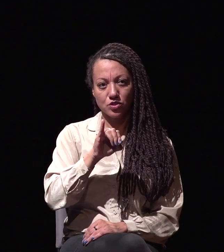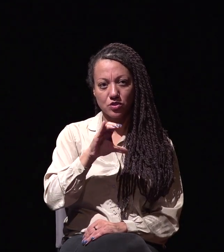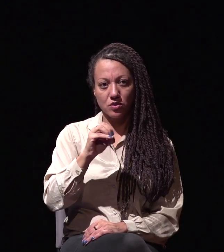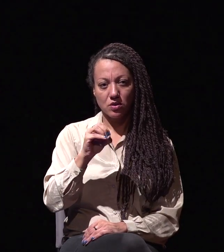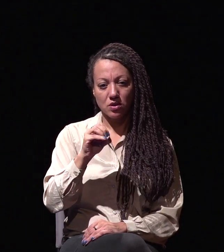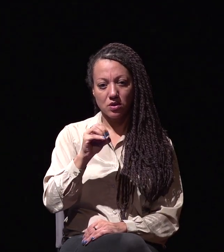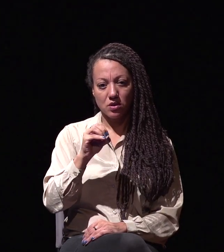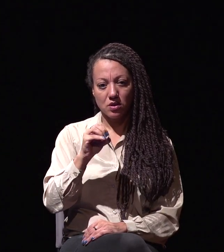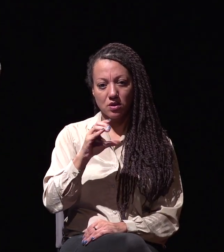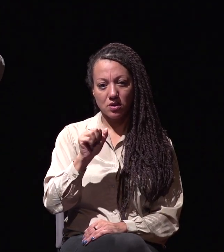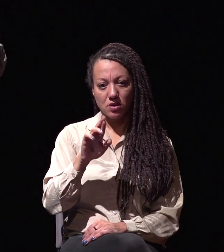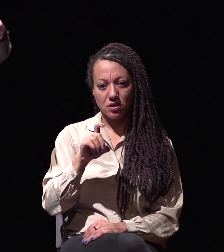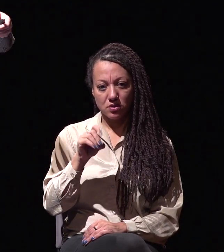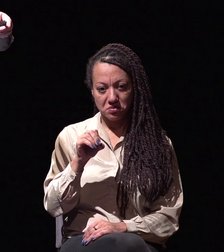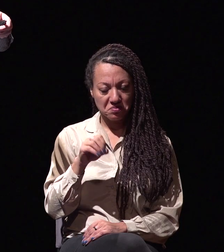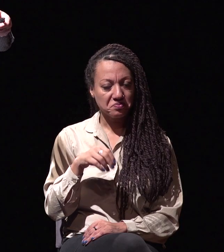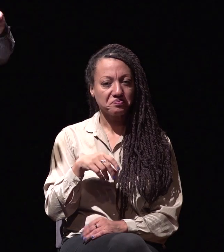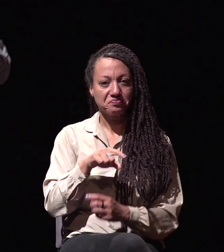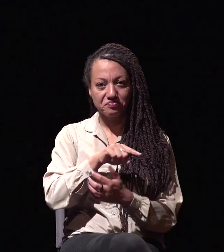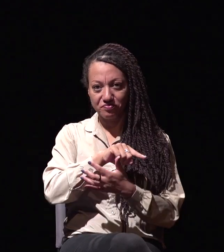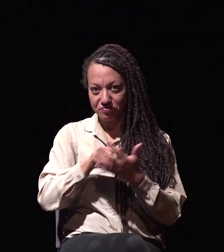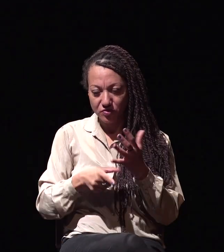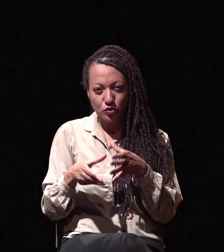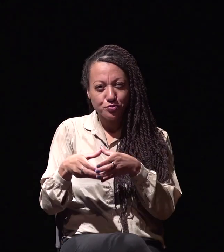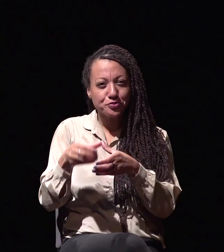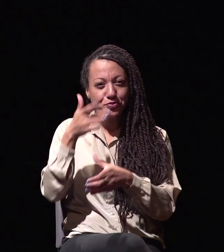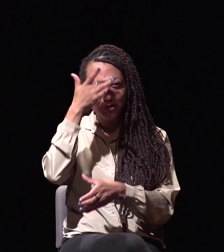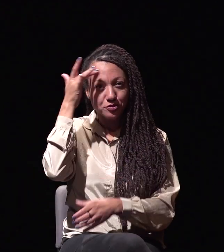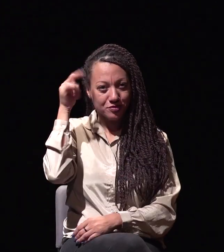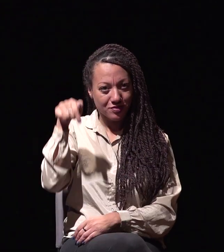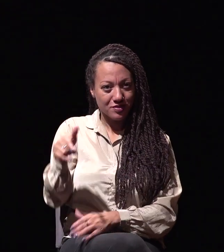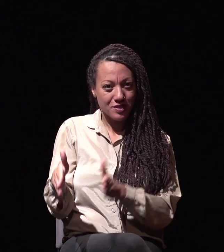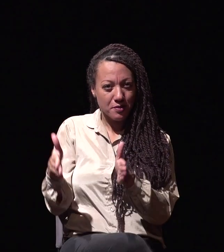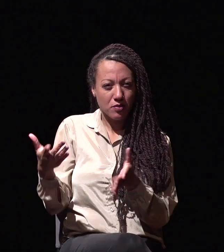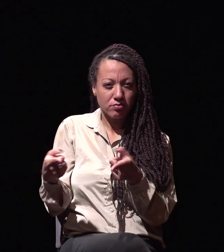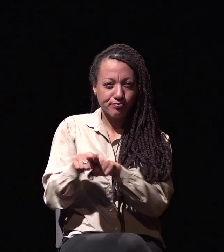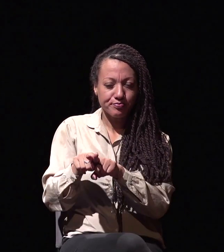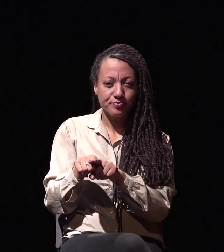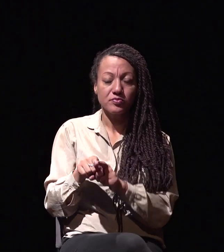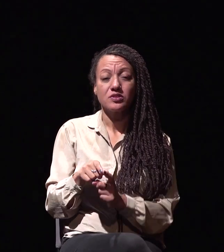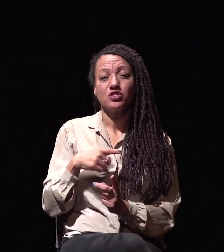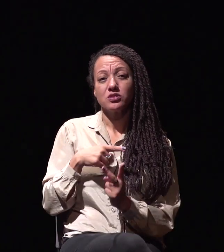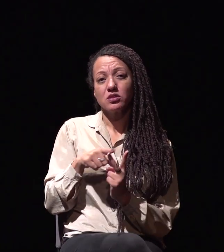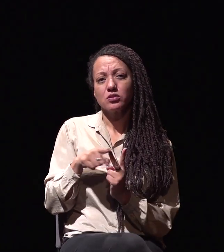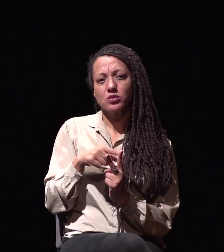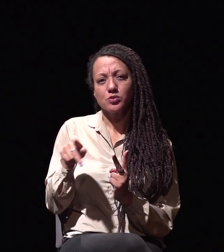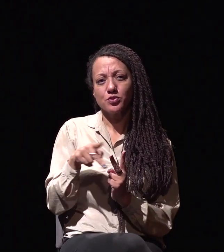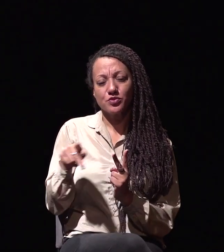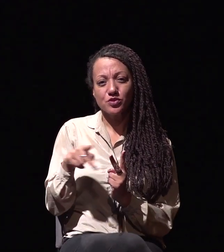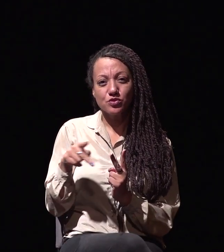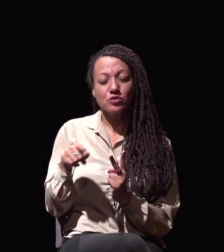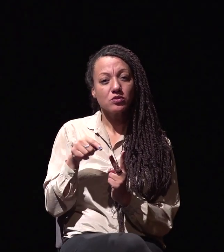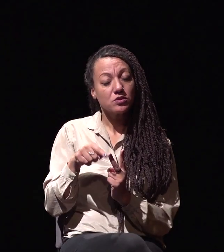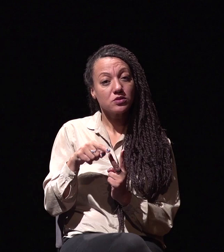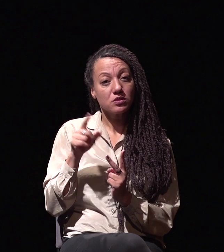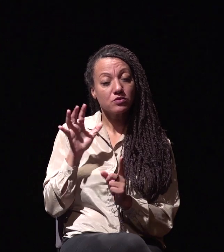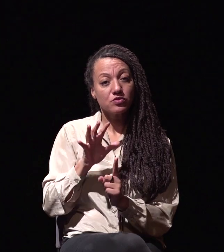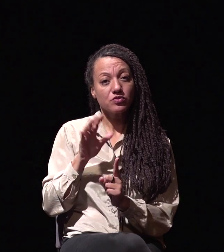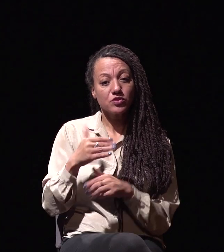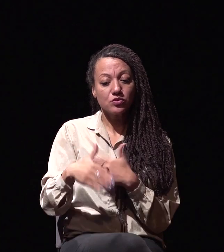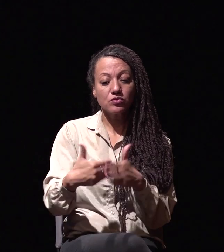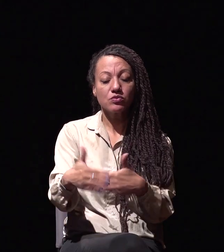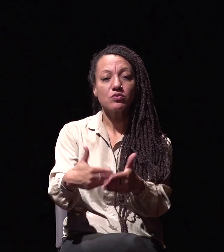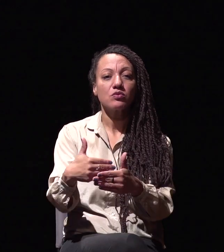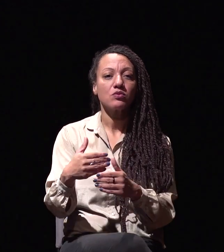Palanti. Mas, sobretudo, estes dois professores formaram a geração que debateu as especificidades